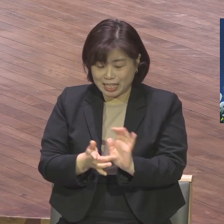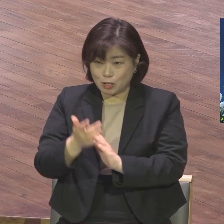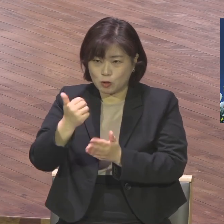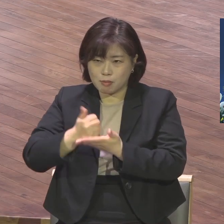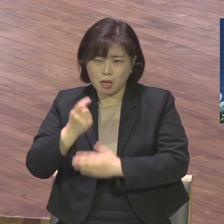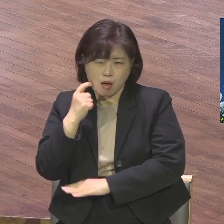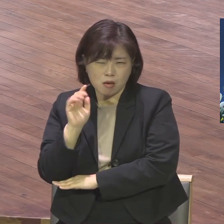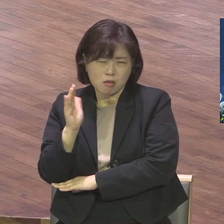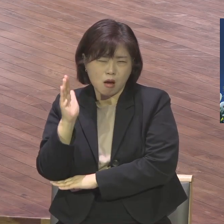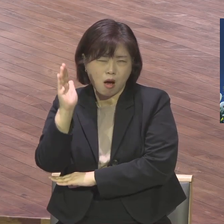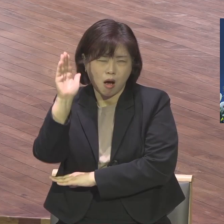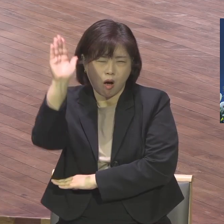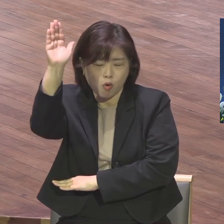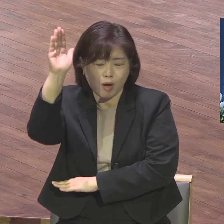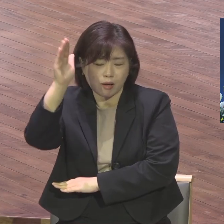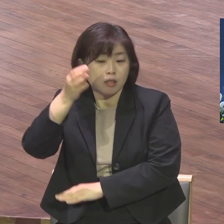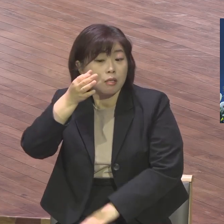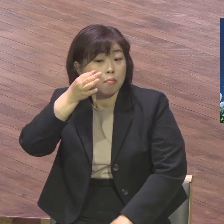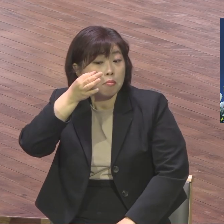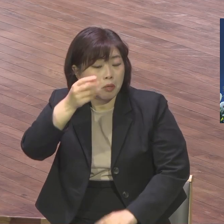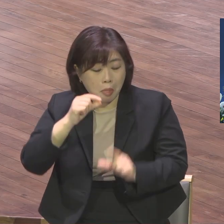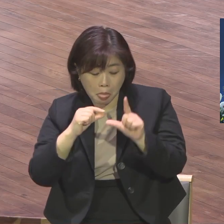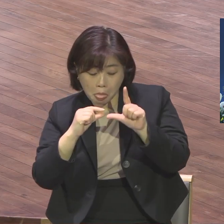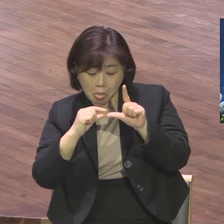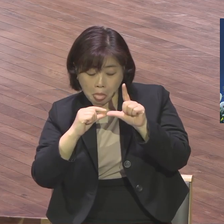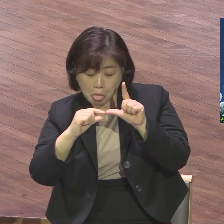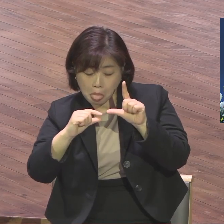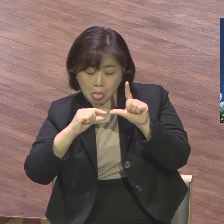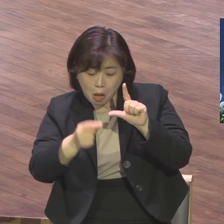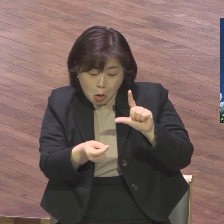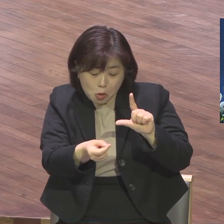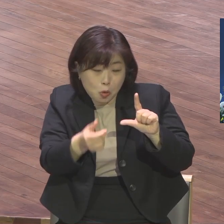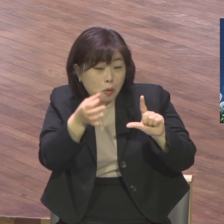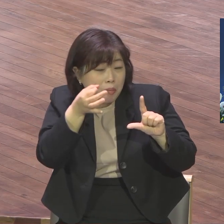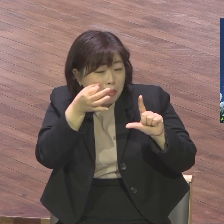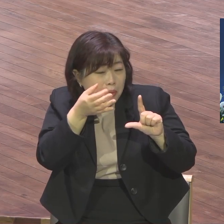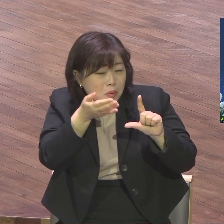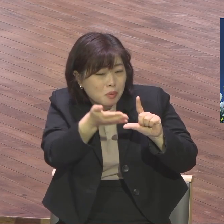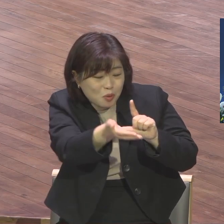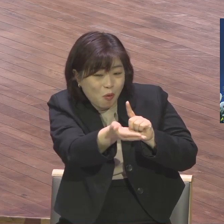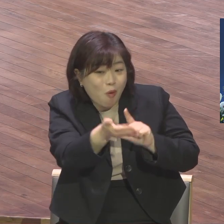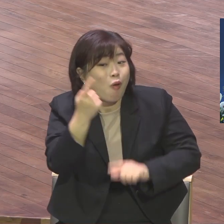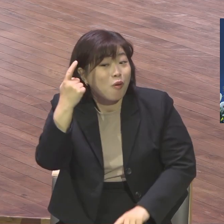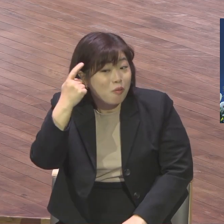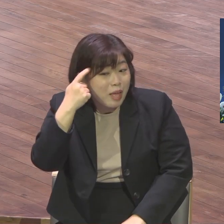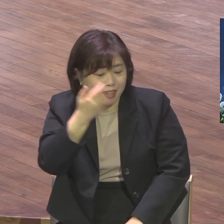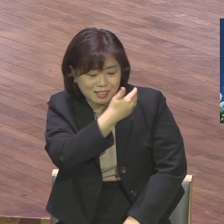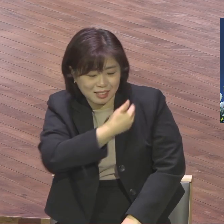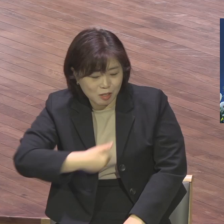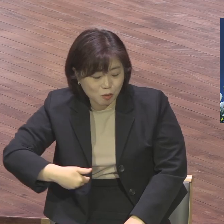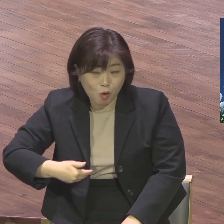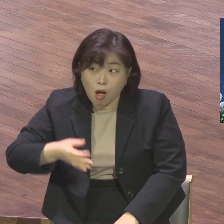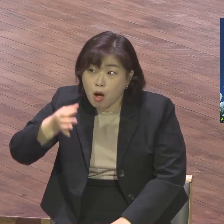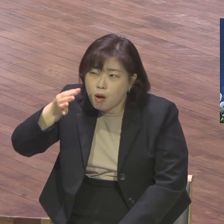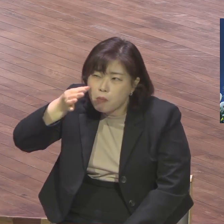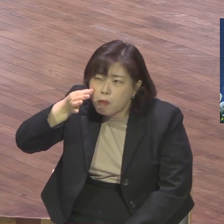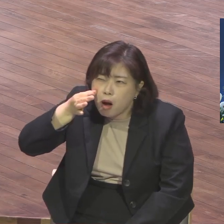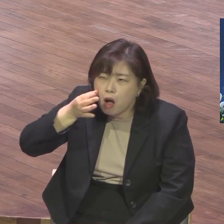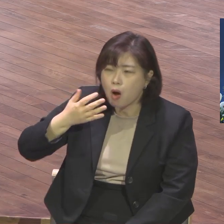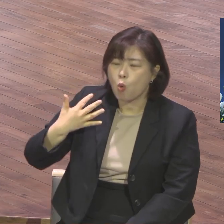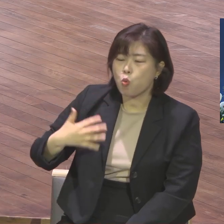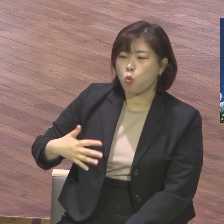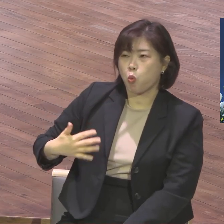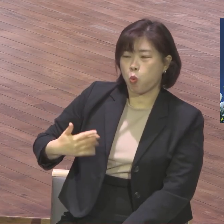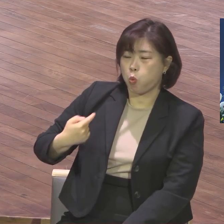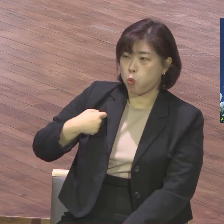변화된 모습을 제자들에게 보여줌으로써 이들도 이 땅에서 변화된 삶을 살면서 삶의